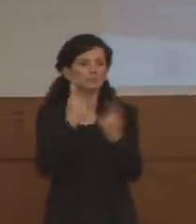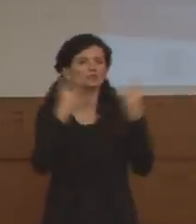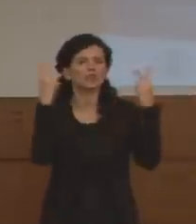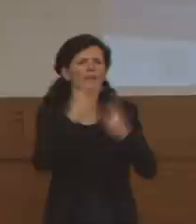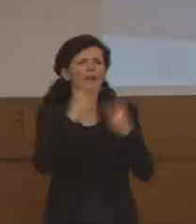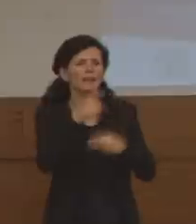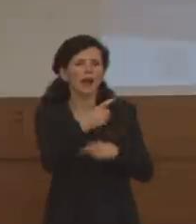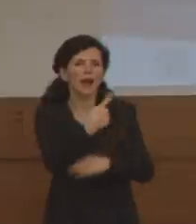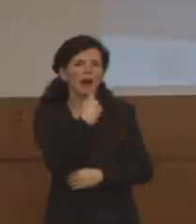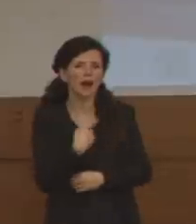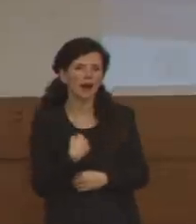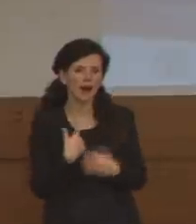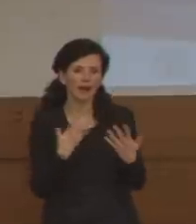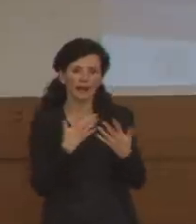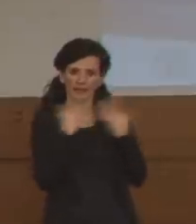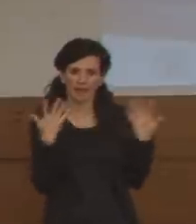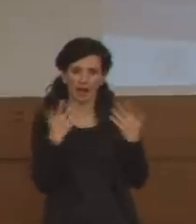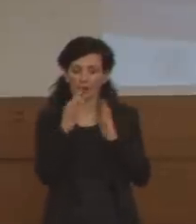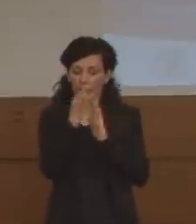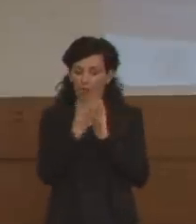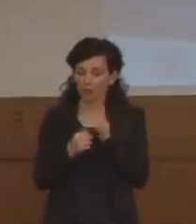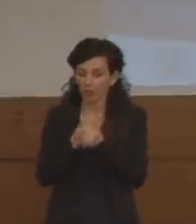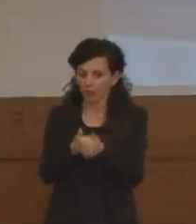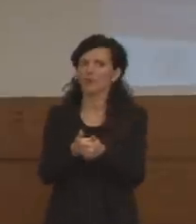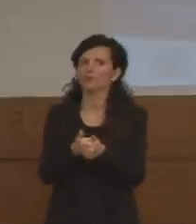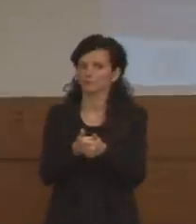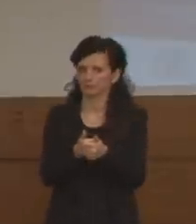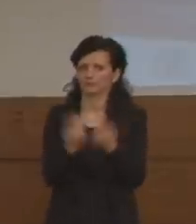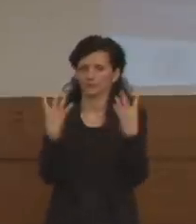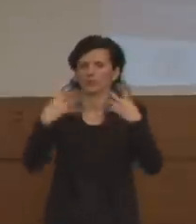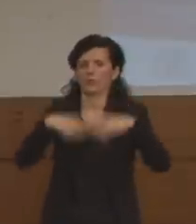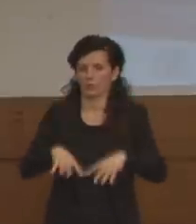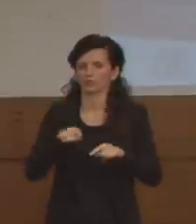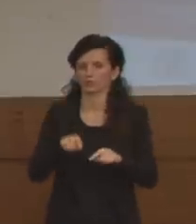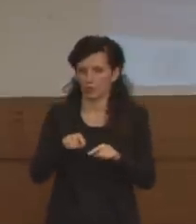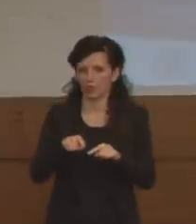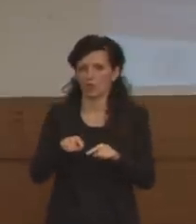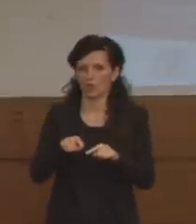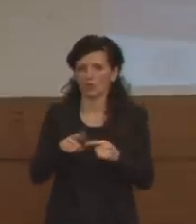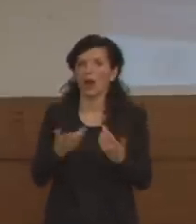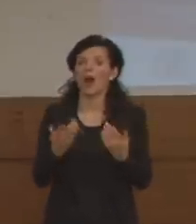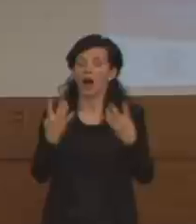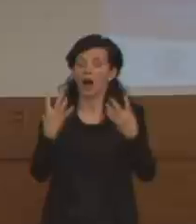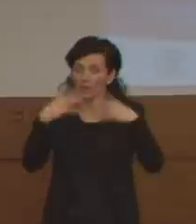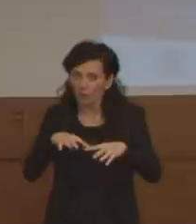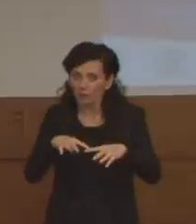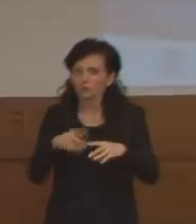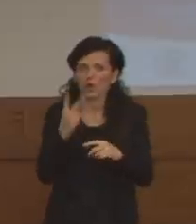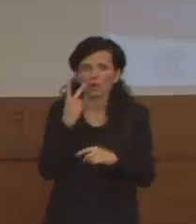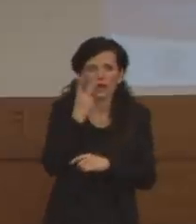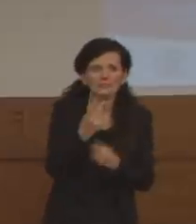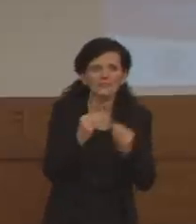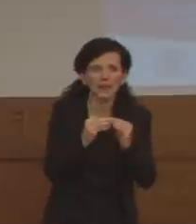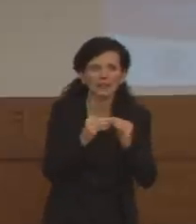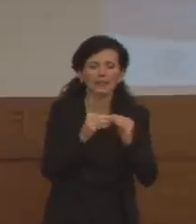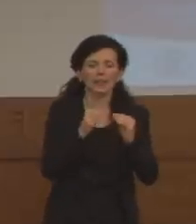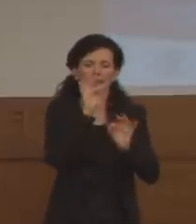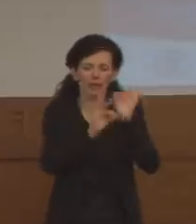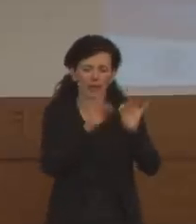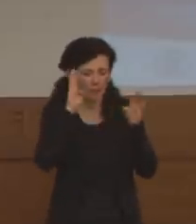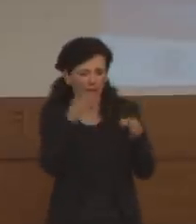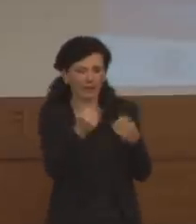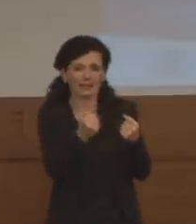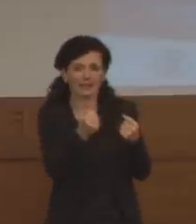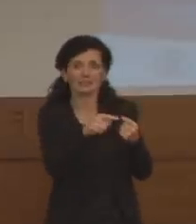contenimento hanno avuto un'efficacia e si è visto anche con un calo verso le terapie intensive ma il